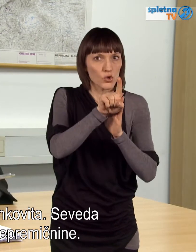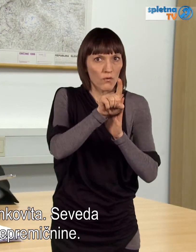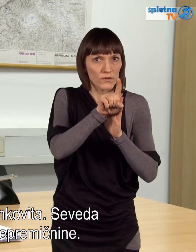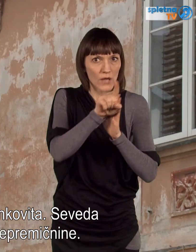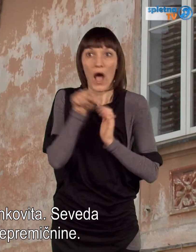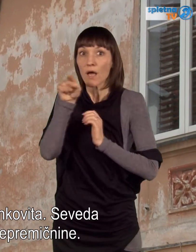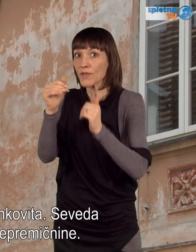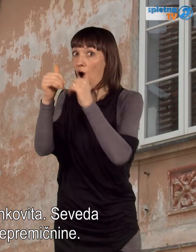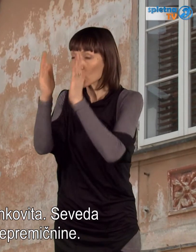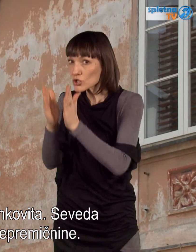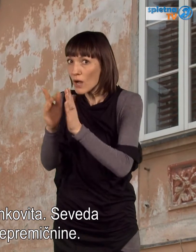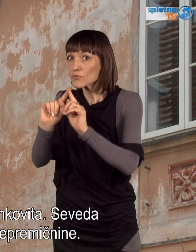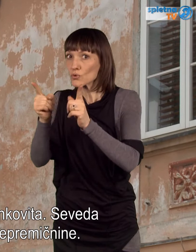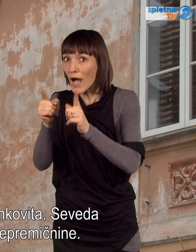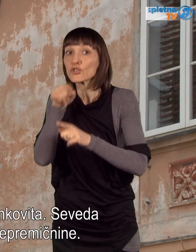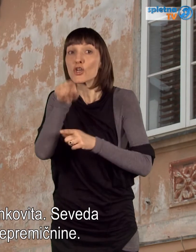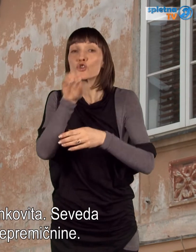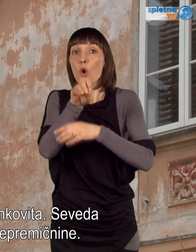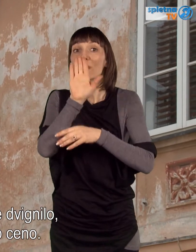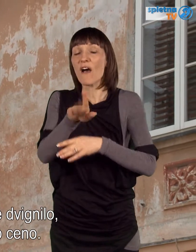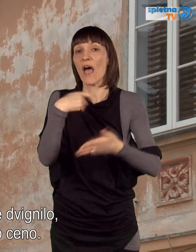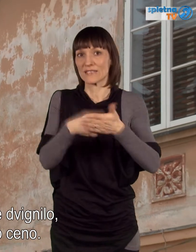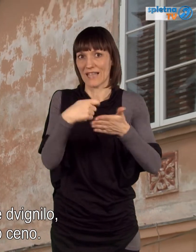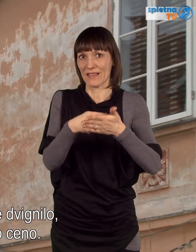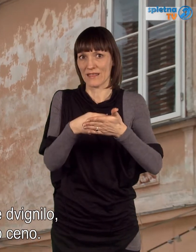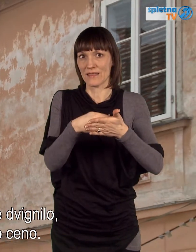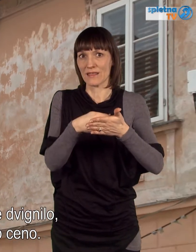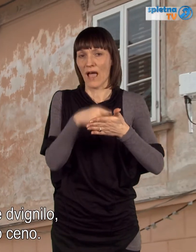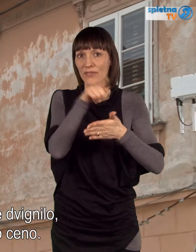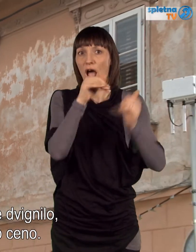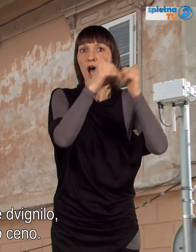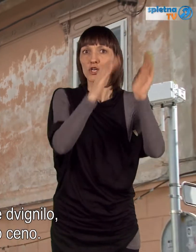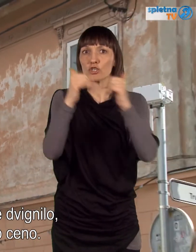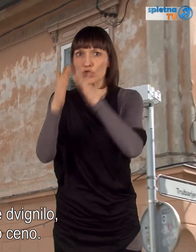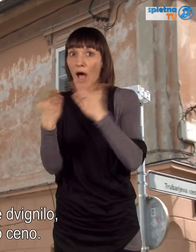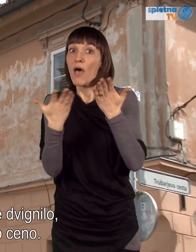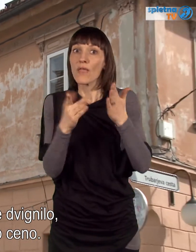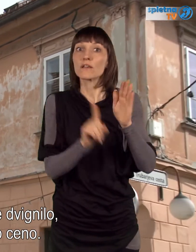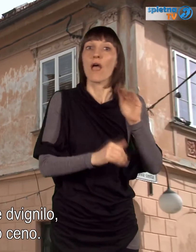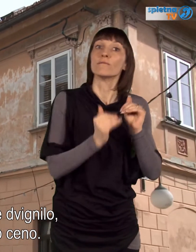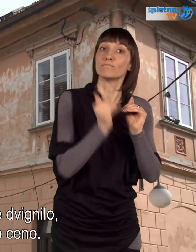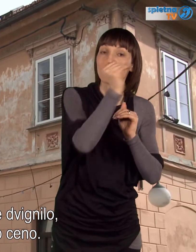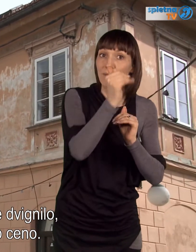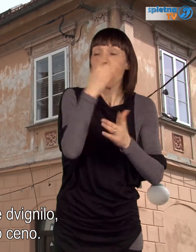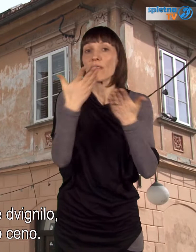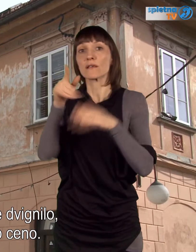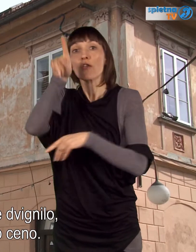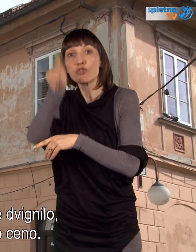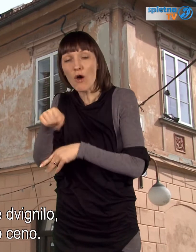učinkovita. Seveda to tudi na ceno vpliva. Verjetno to nekje dvignili, nekje bo tudi znižali ceno. Je pa to zelo koristna informacija, da